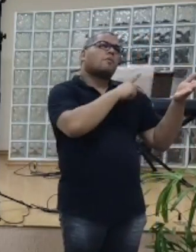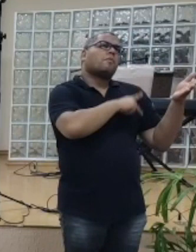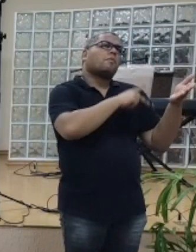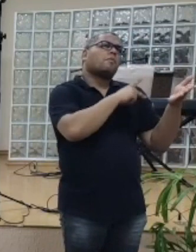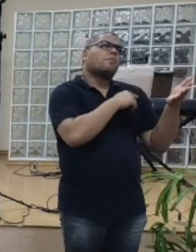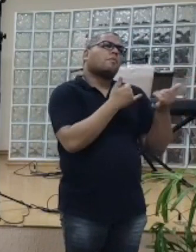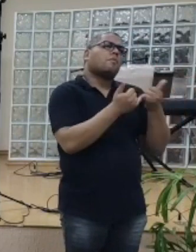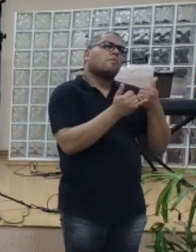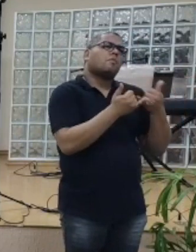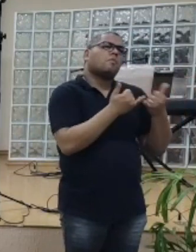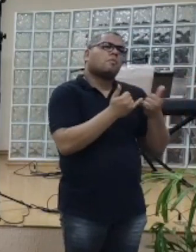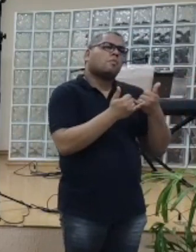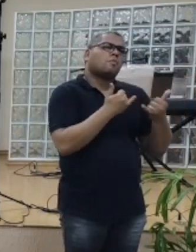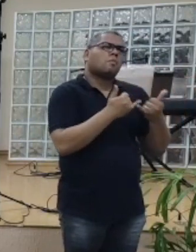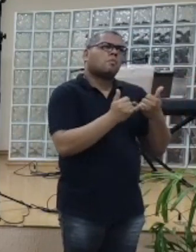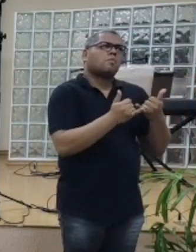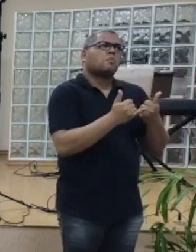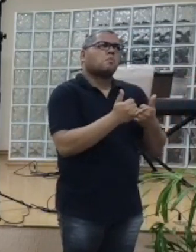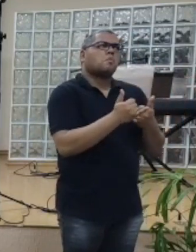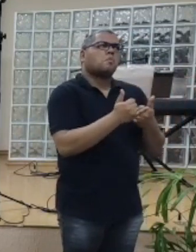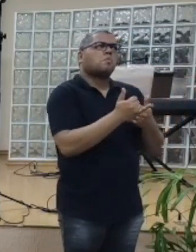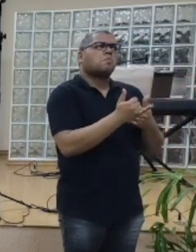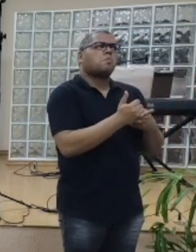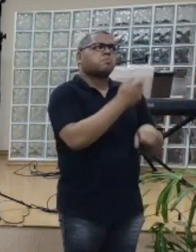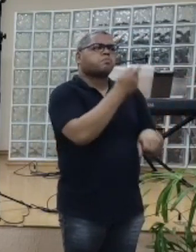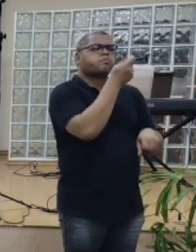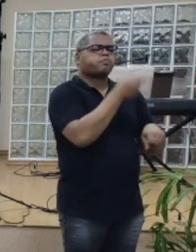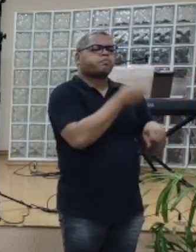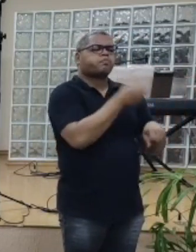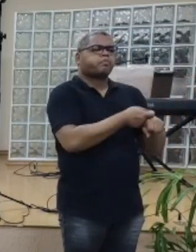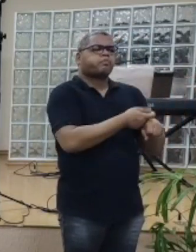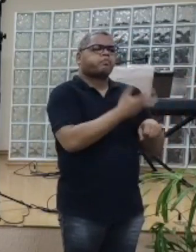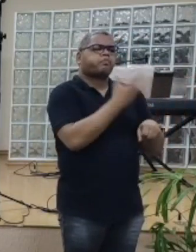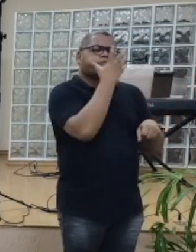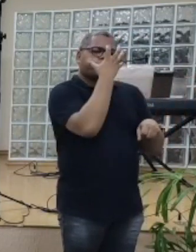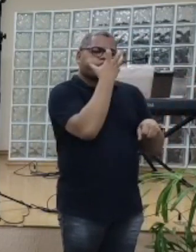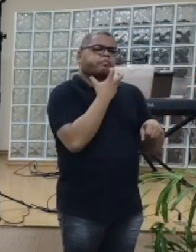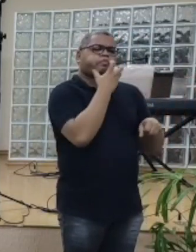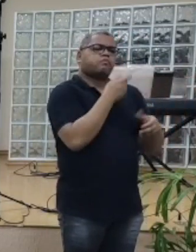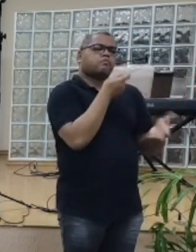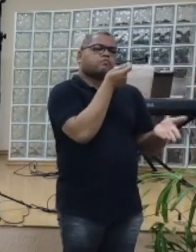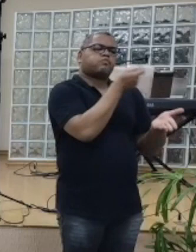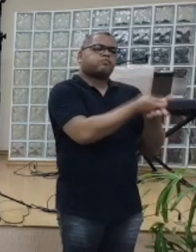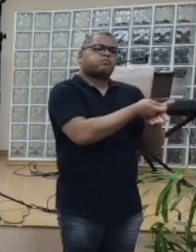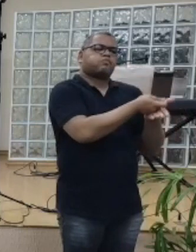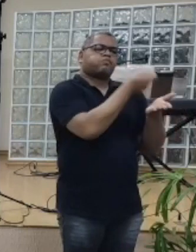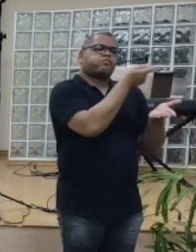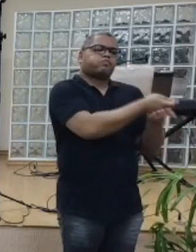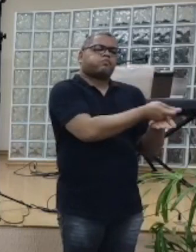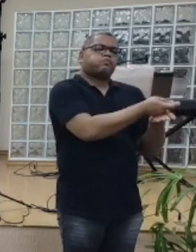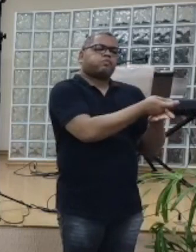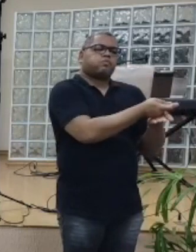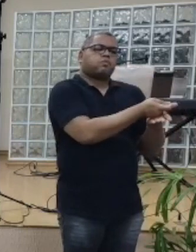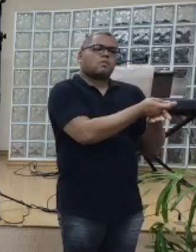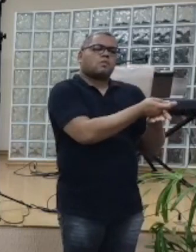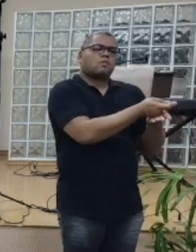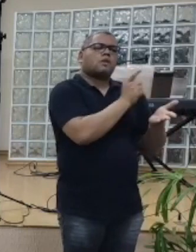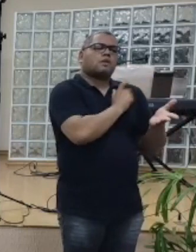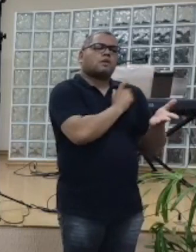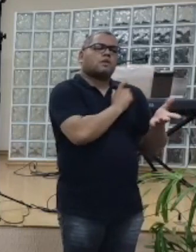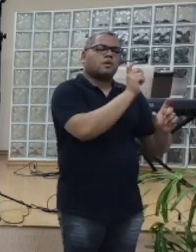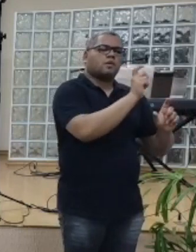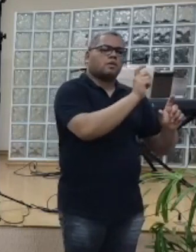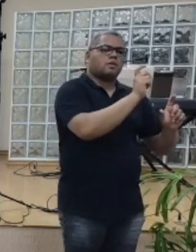pouco duro e enérgico. Então a gente percebe que algumas palavras são palavras um pouco mais pesadas, quando ele